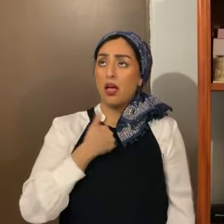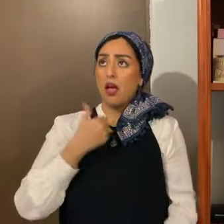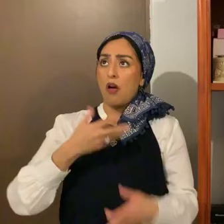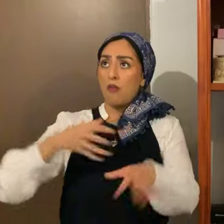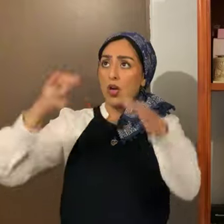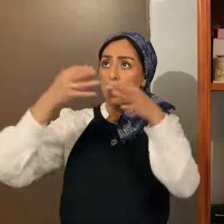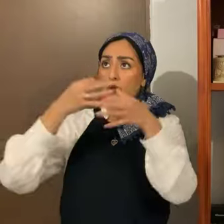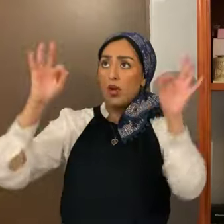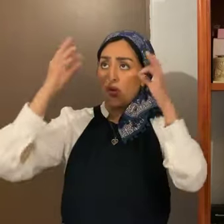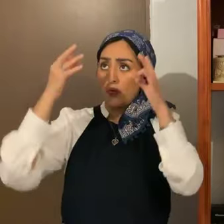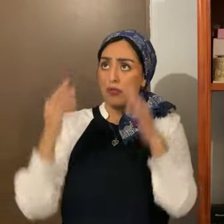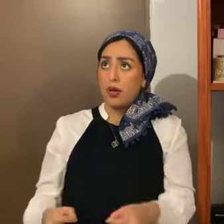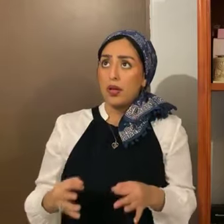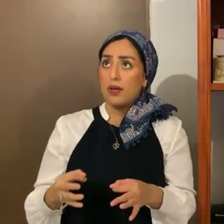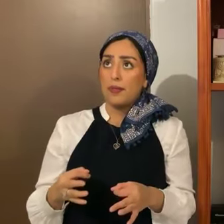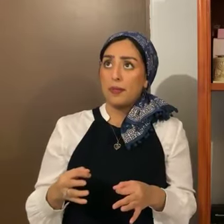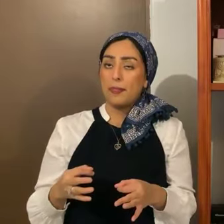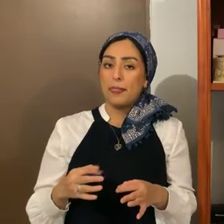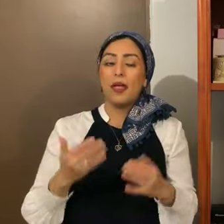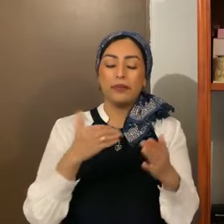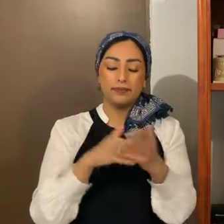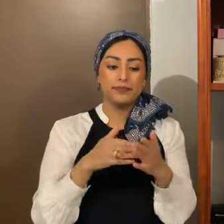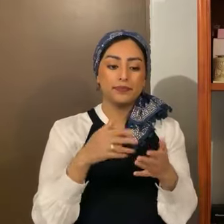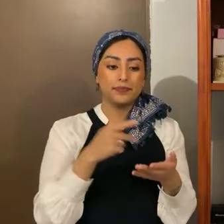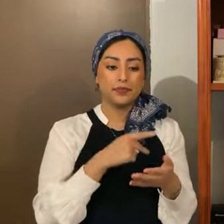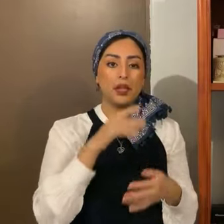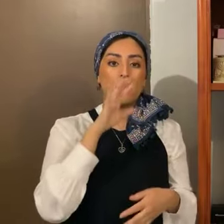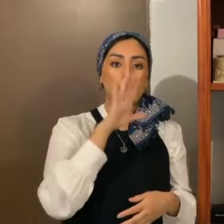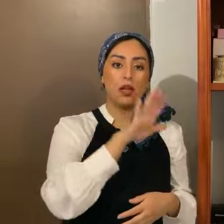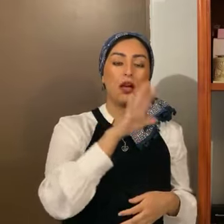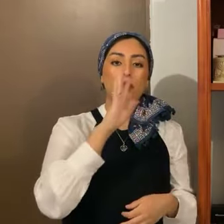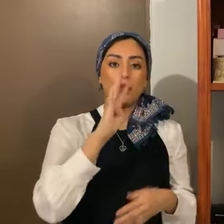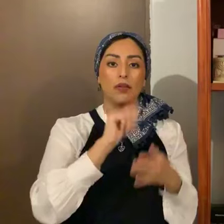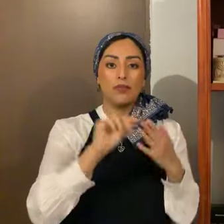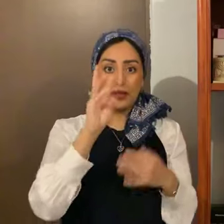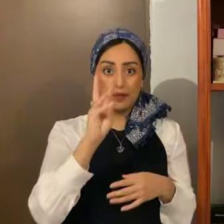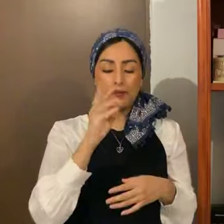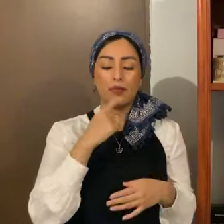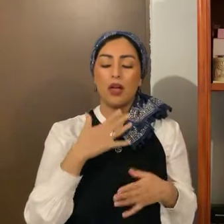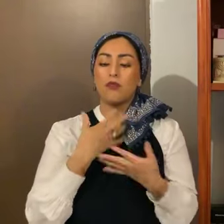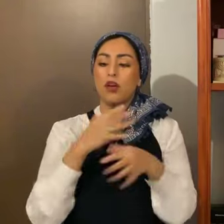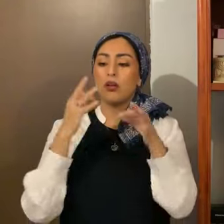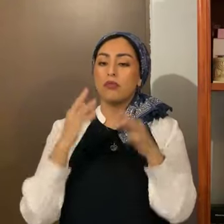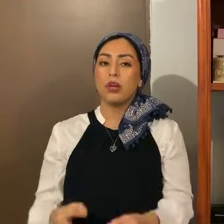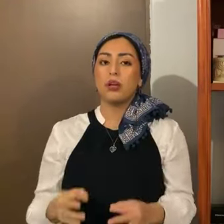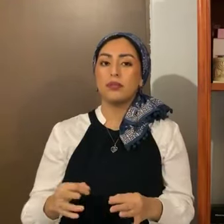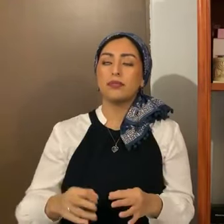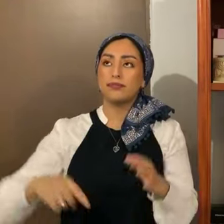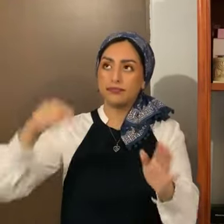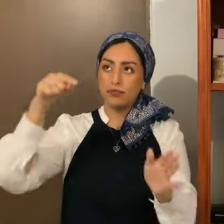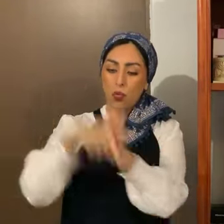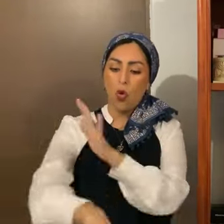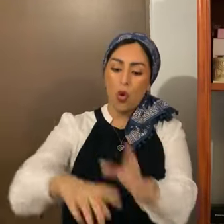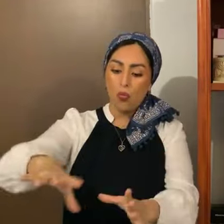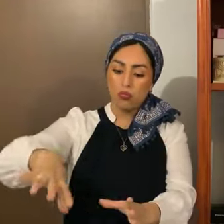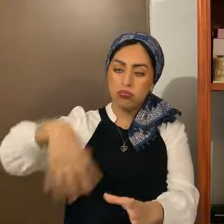Voluntariamente sacrificaré, Salmo 54, verso 6. Voluntariamente sacrificaré a